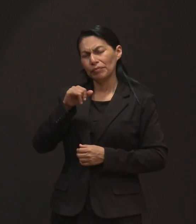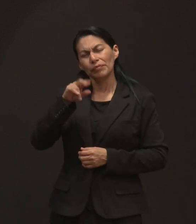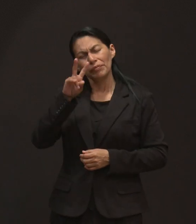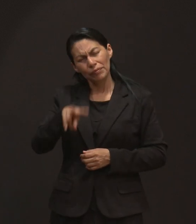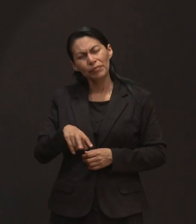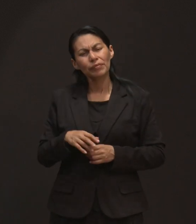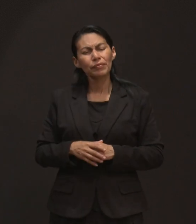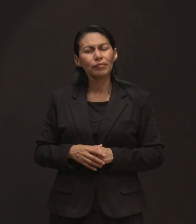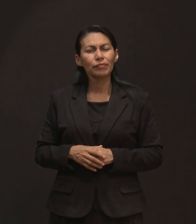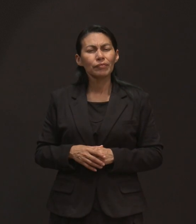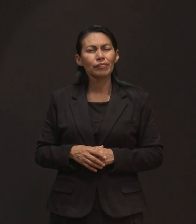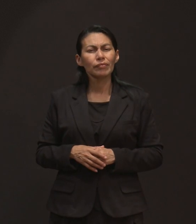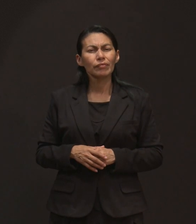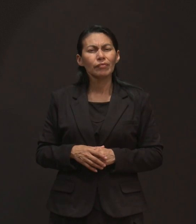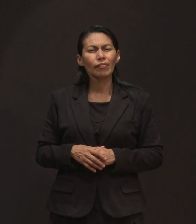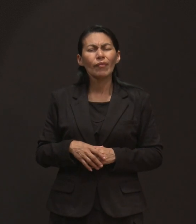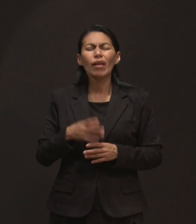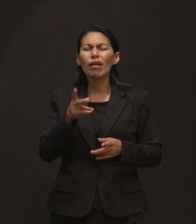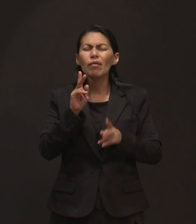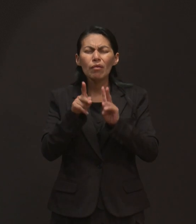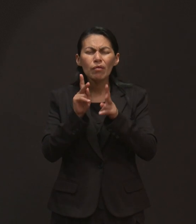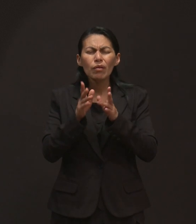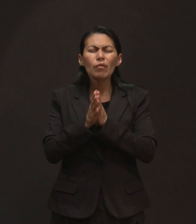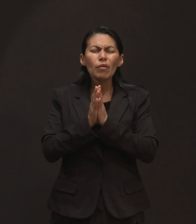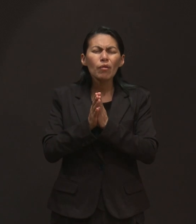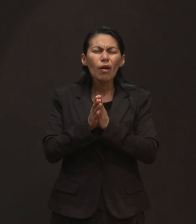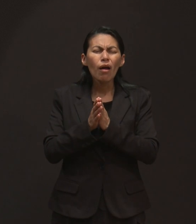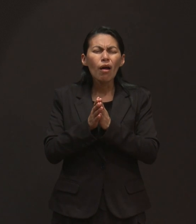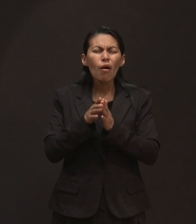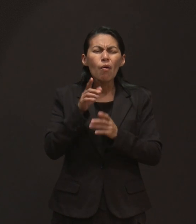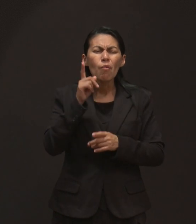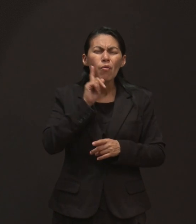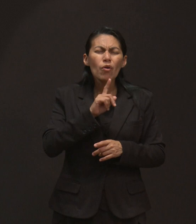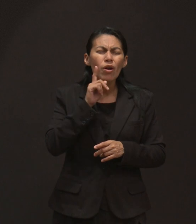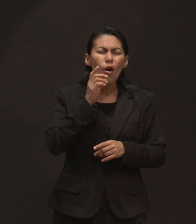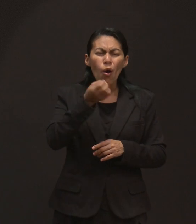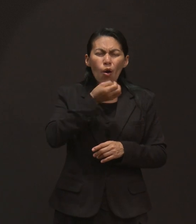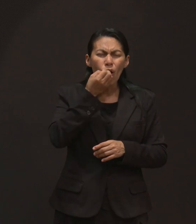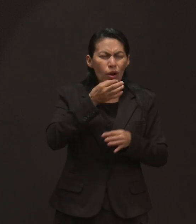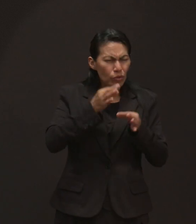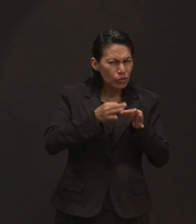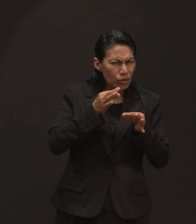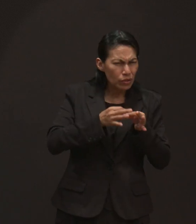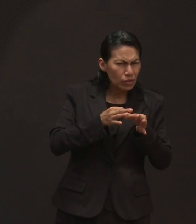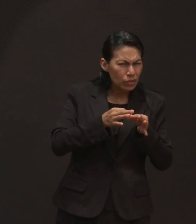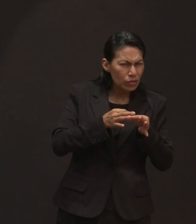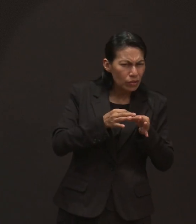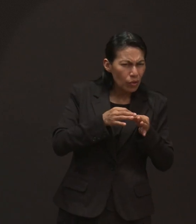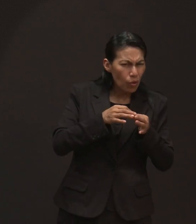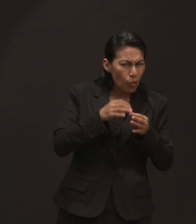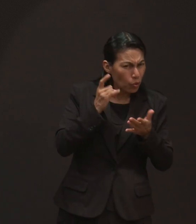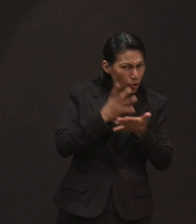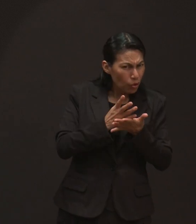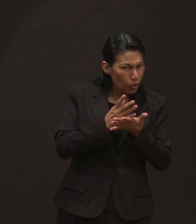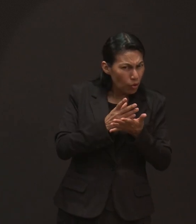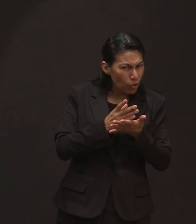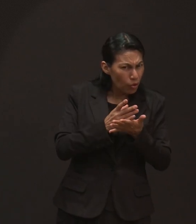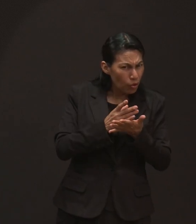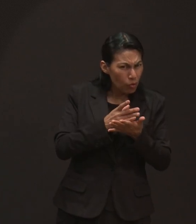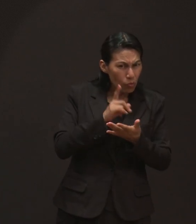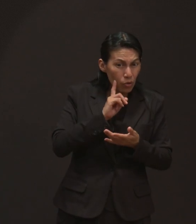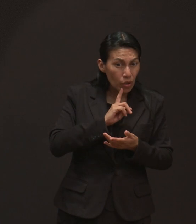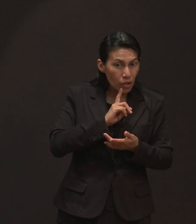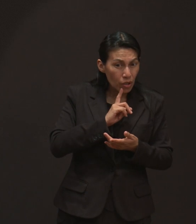Sí, eso es real. Qué maravilla. ¿Qué nos puedes contar? ¿Cuándo se reúnen las guerreras de la oración? ¿Solamente son